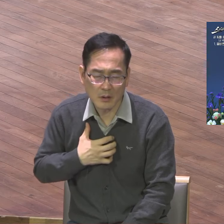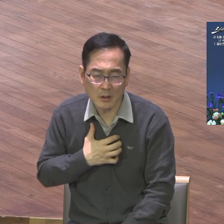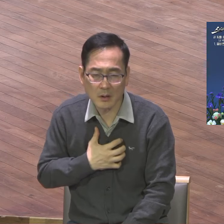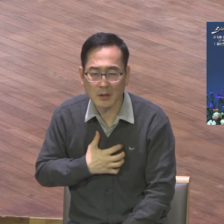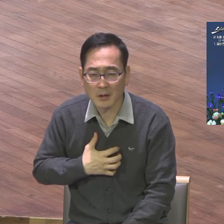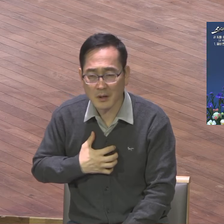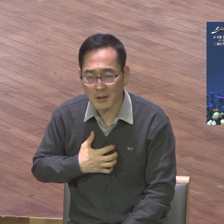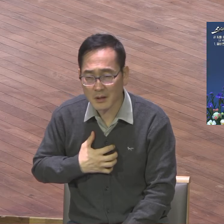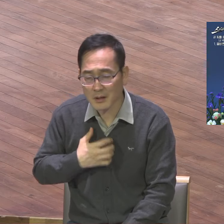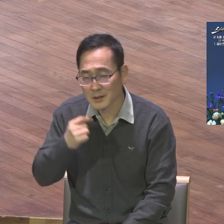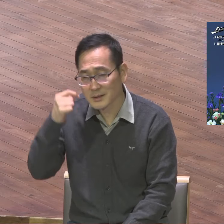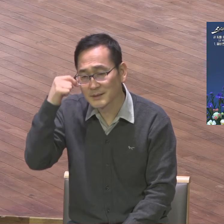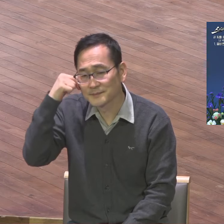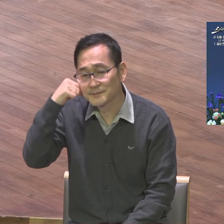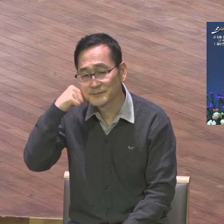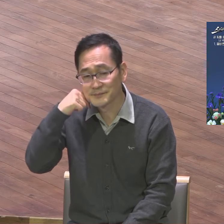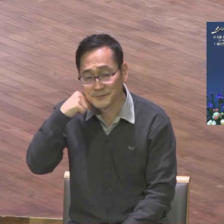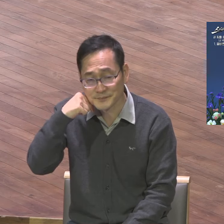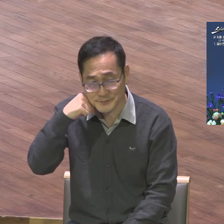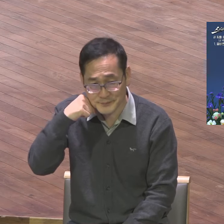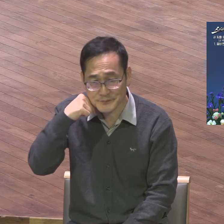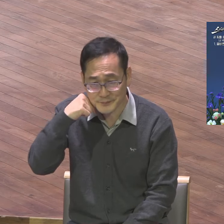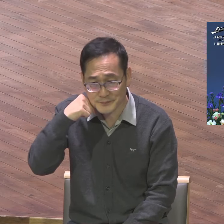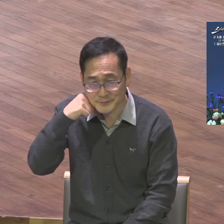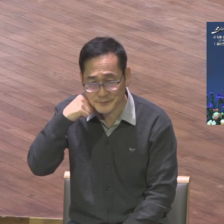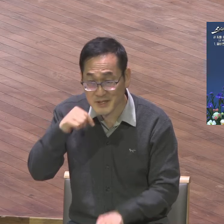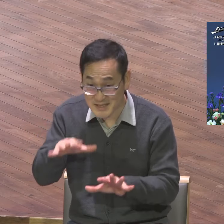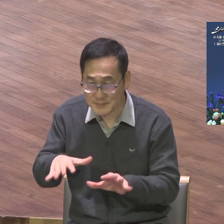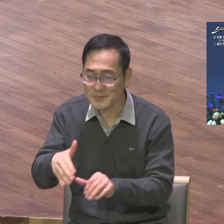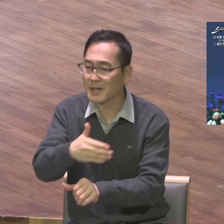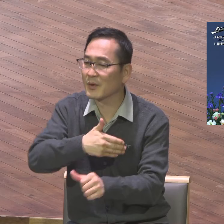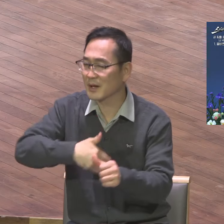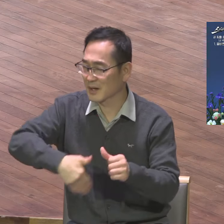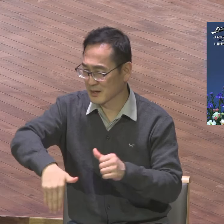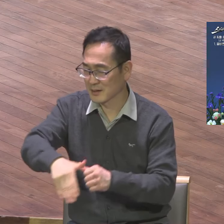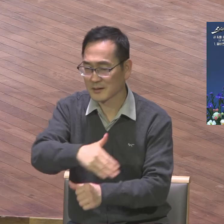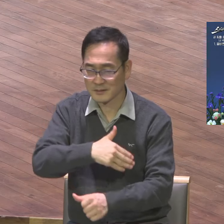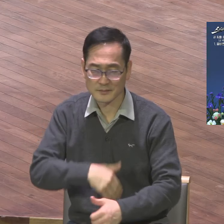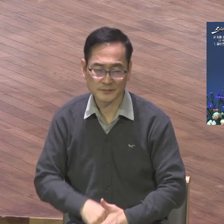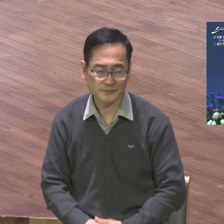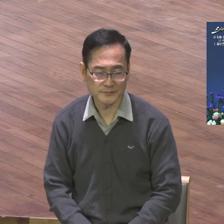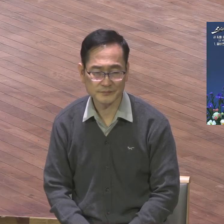이런 느낌이 느껴지는 것이 오늘의 현실입니다.